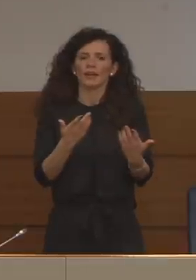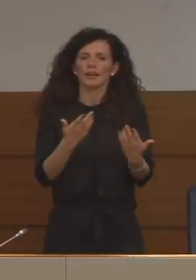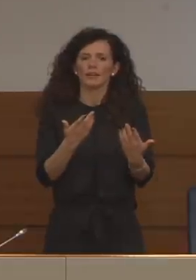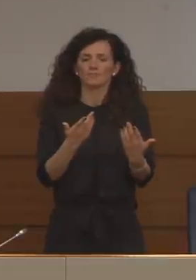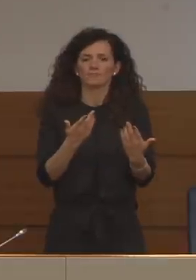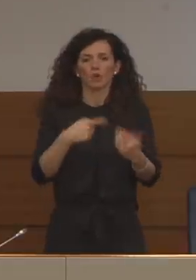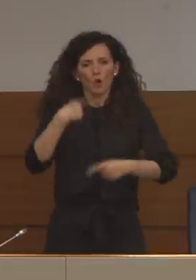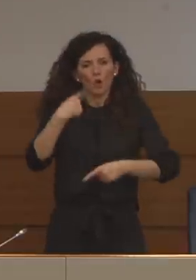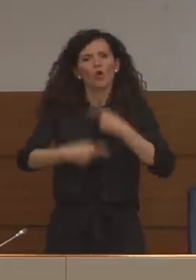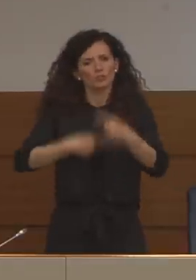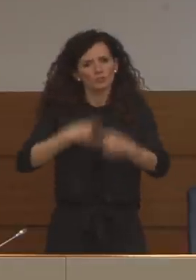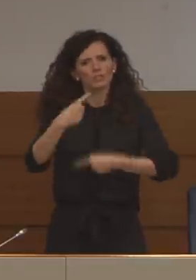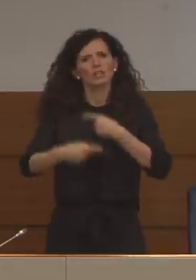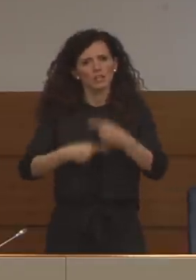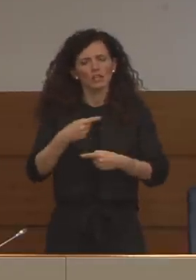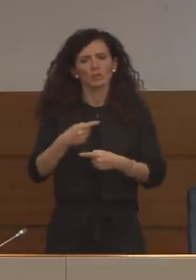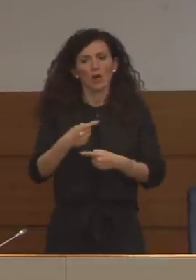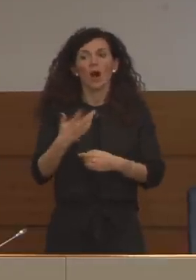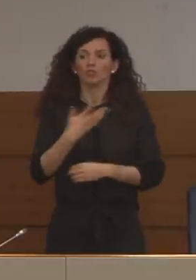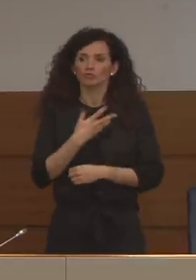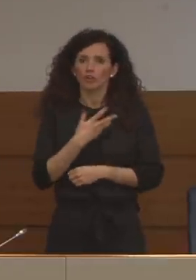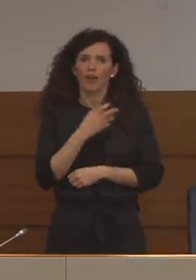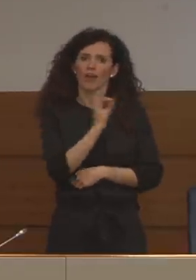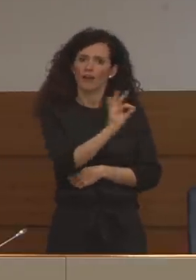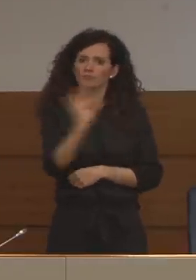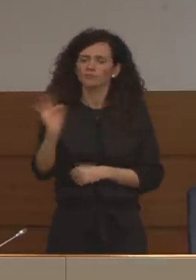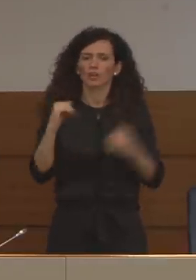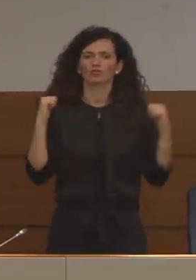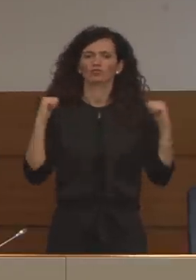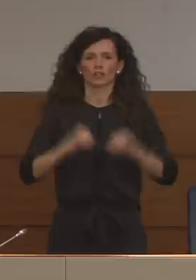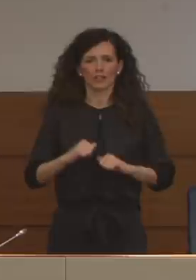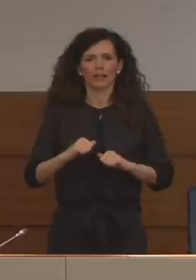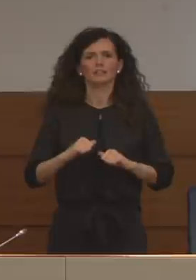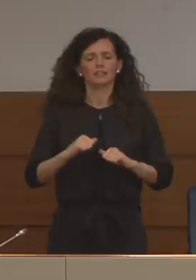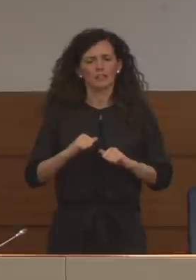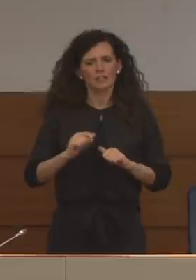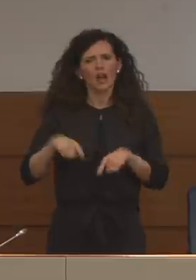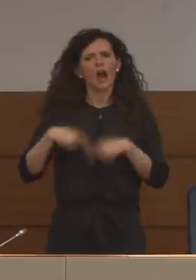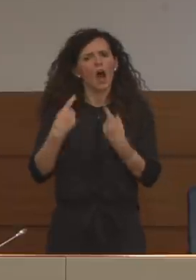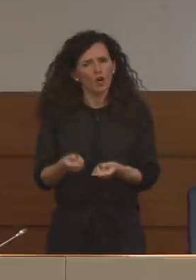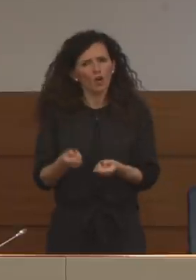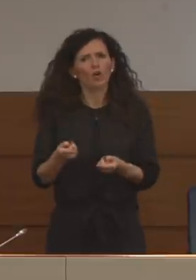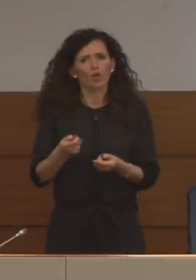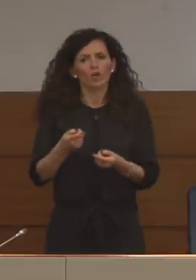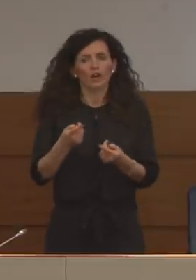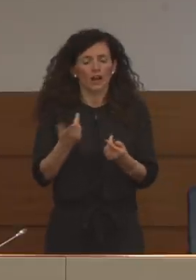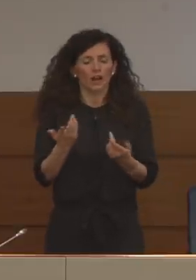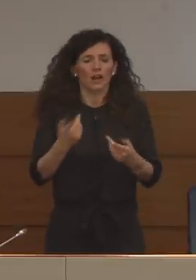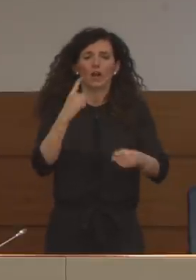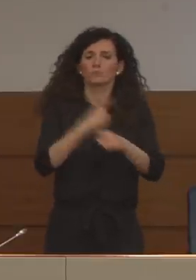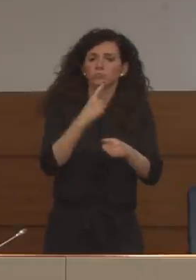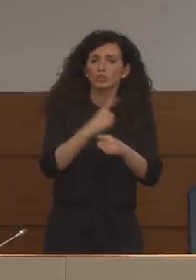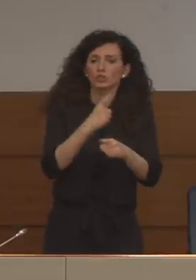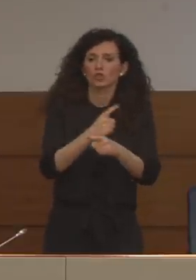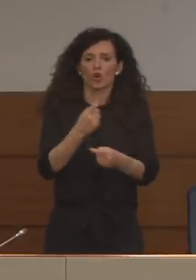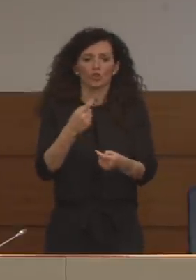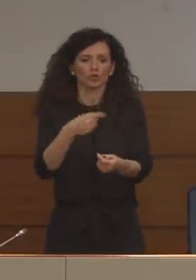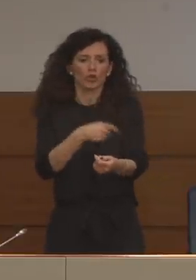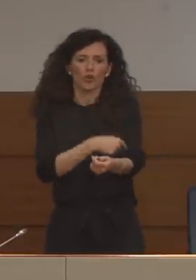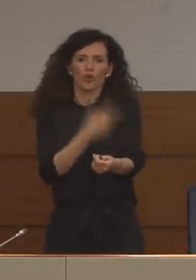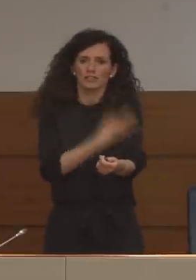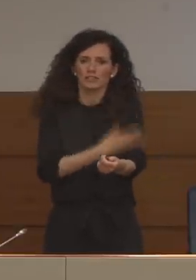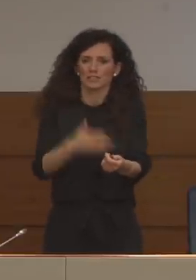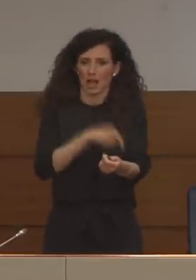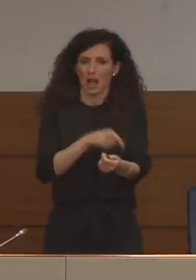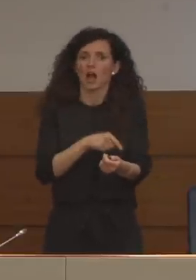meno ci sono dei cittadini del nostro paese che hanno regolarmente bisogno di fare le trasfusioni su